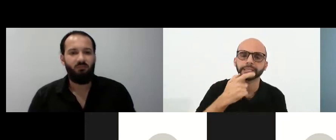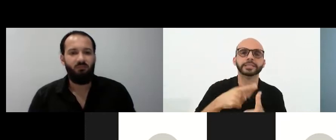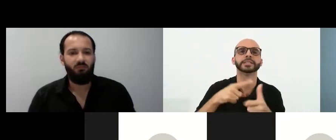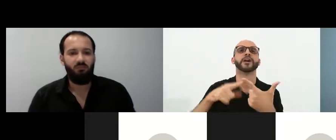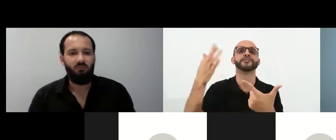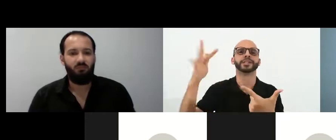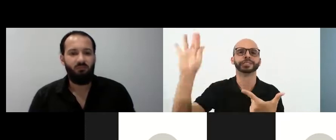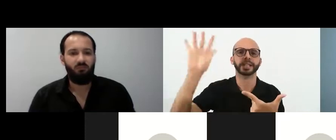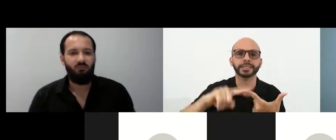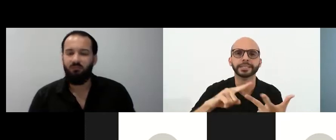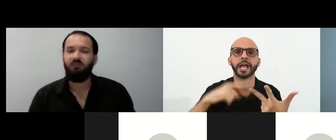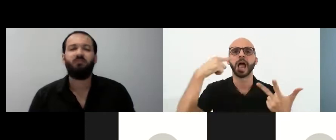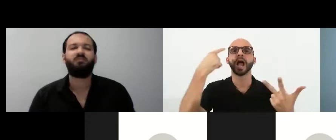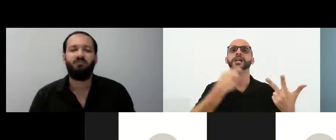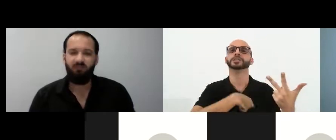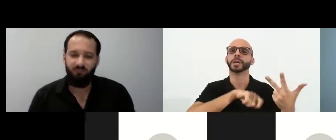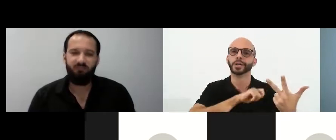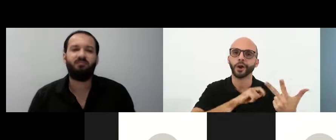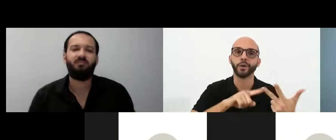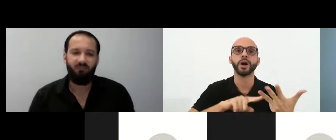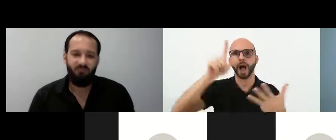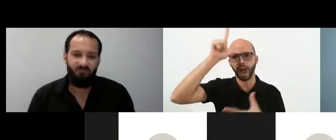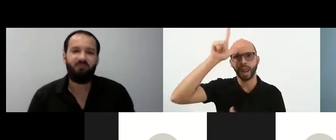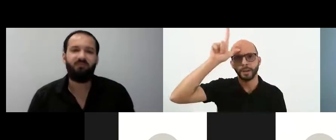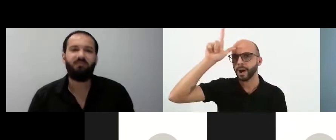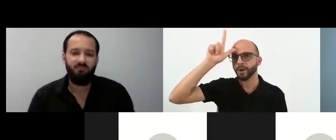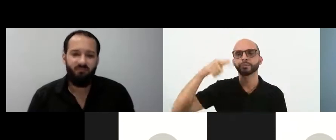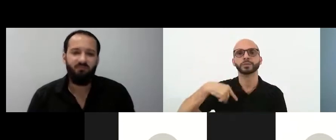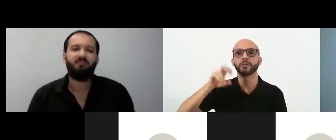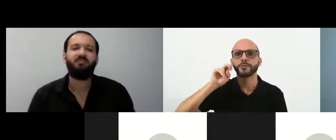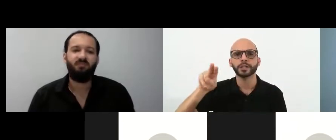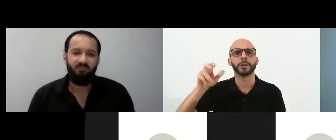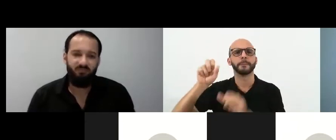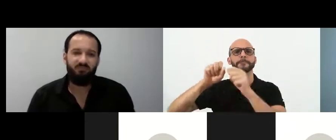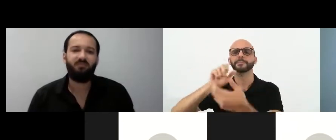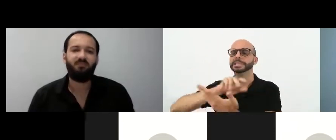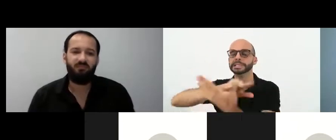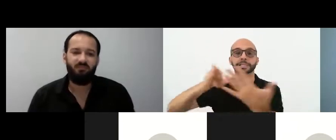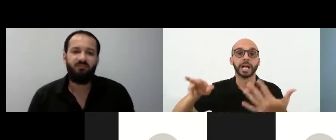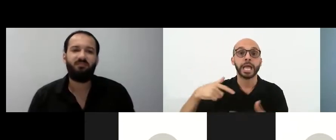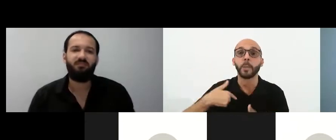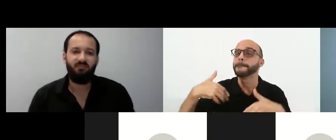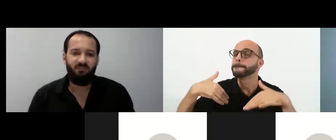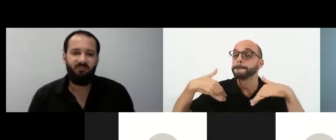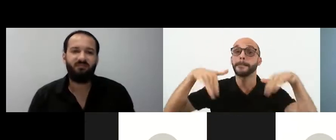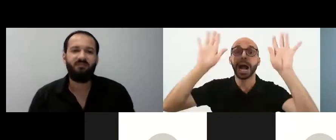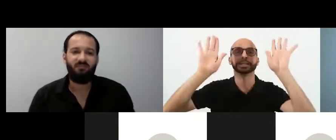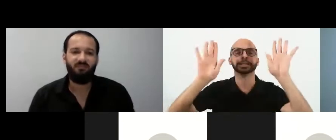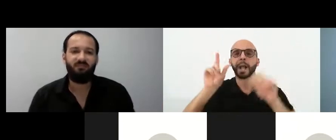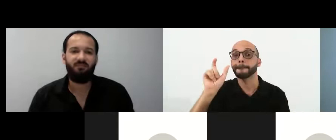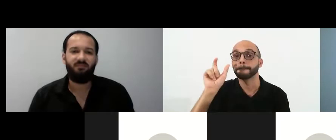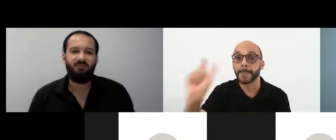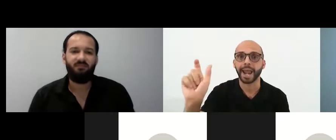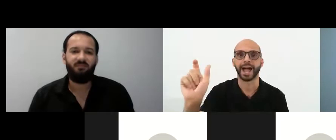divulgando conteúdo em inglês, em francês, em espanhol, em alemão, e como